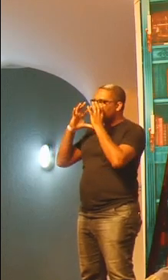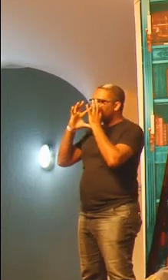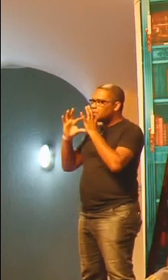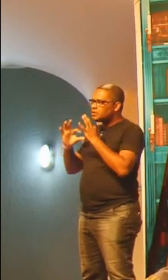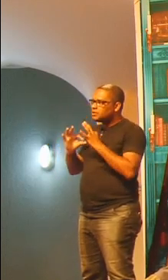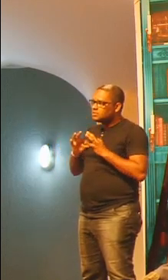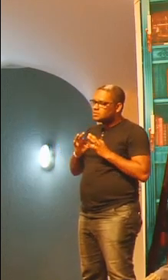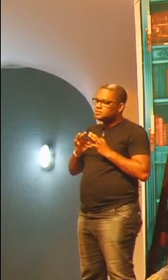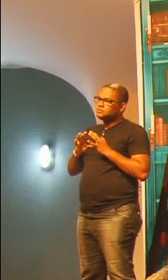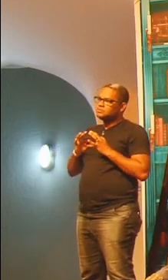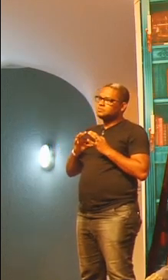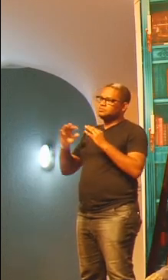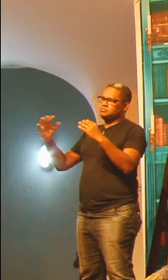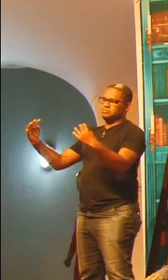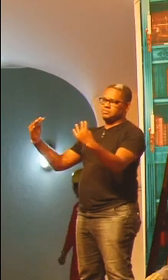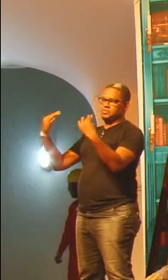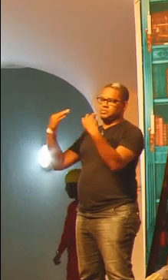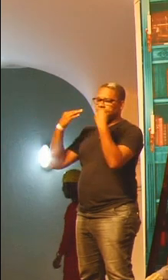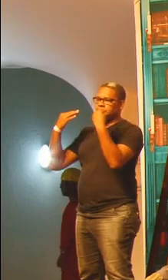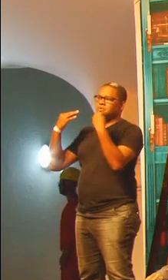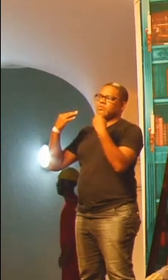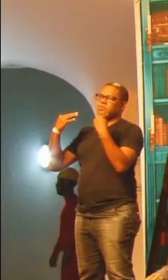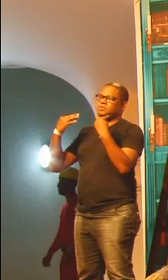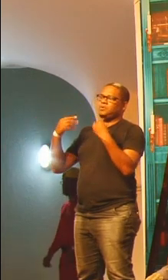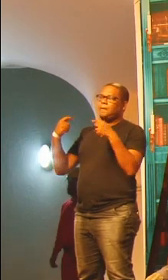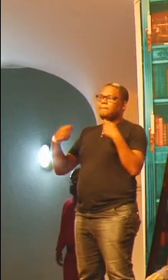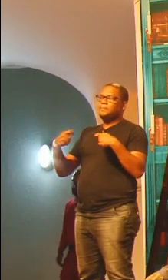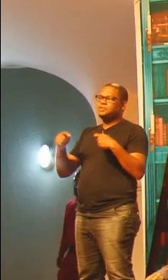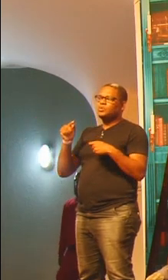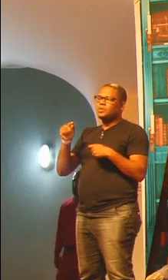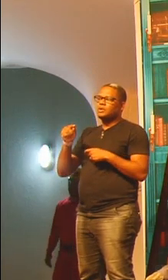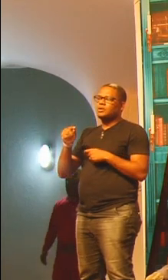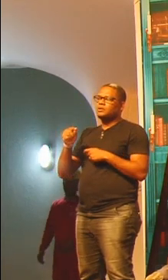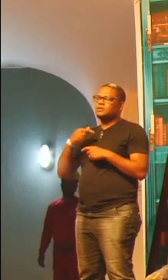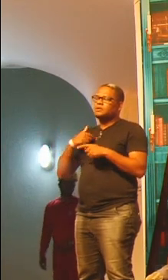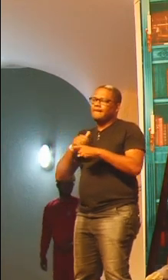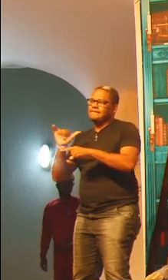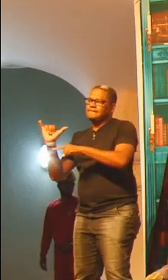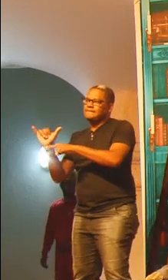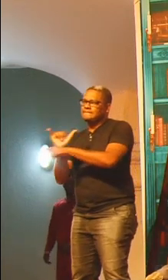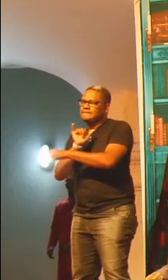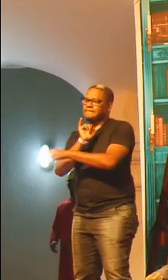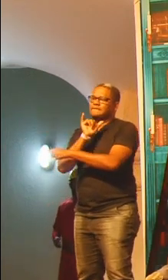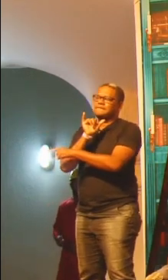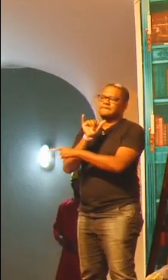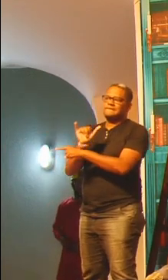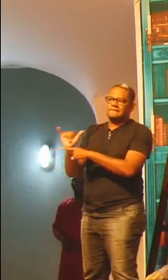da audiência, de quem está no seu entorno, você precisa ter muito jogo de cintura, né?